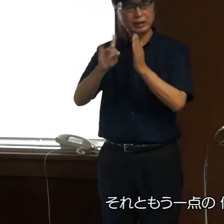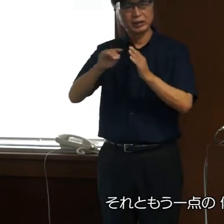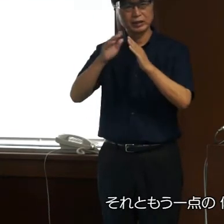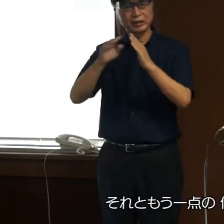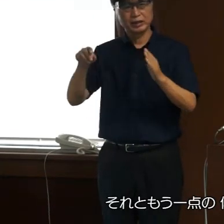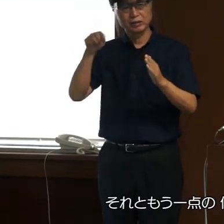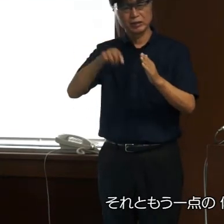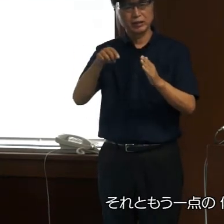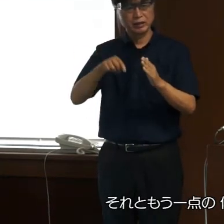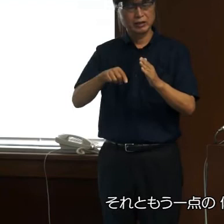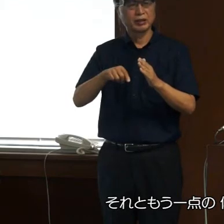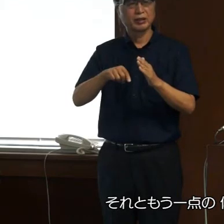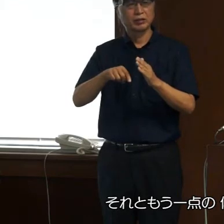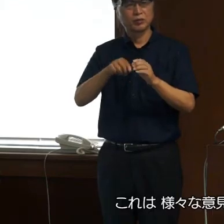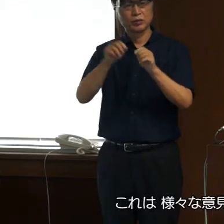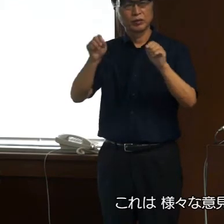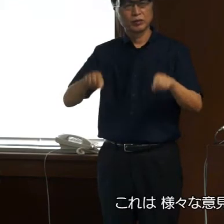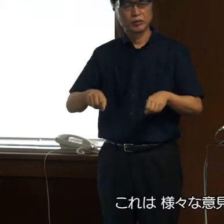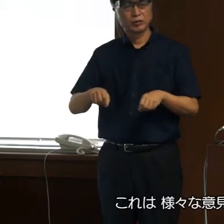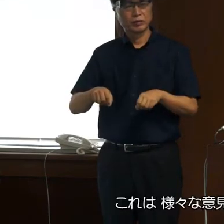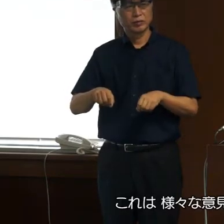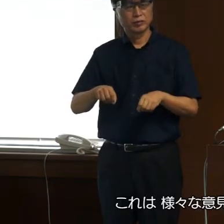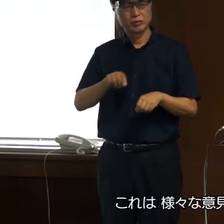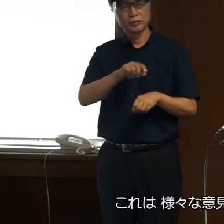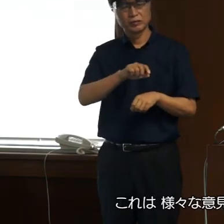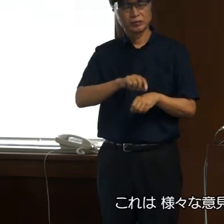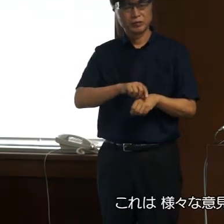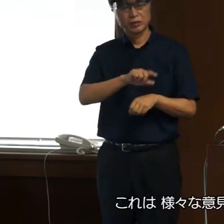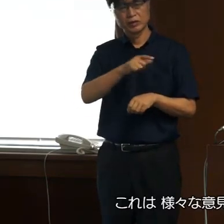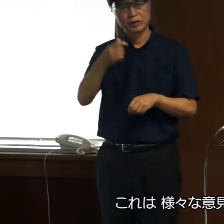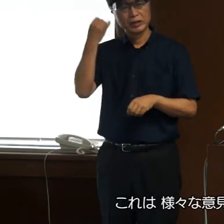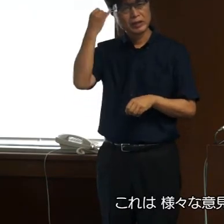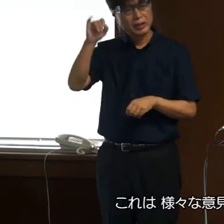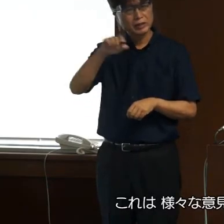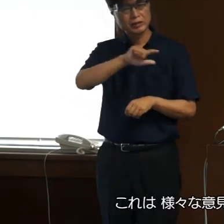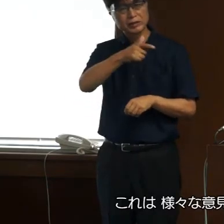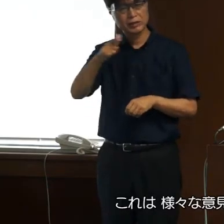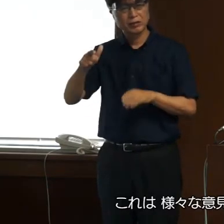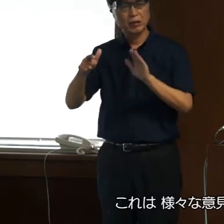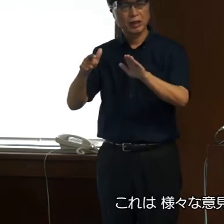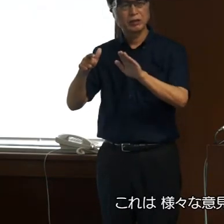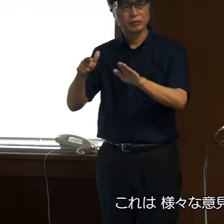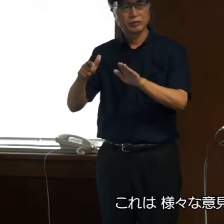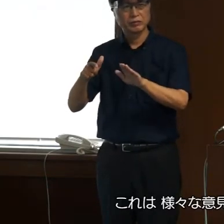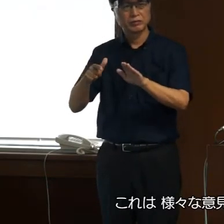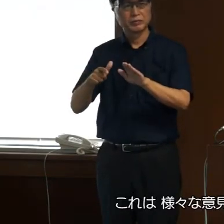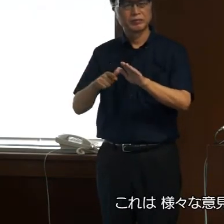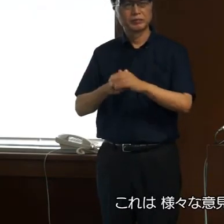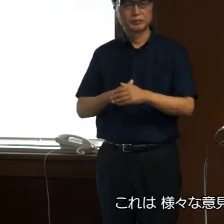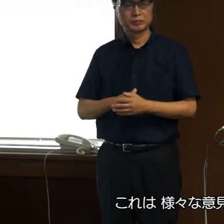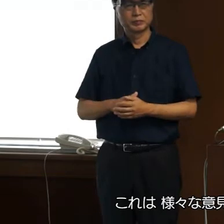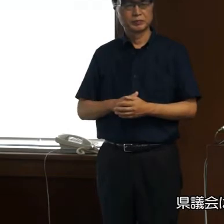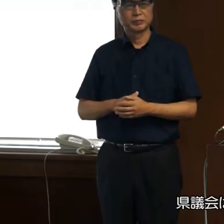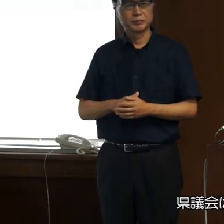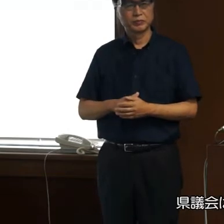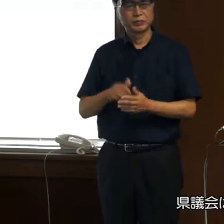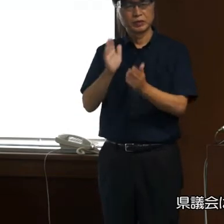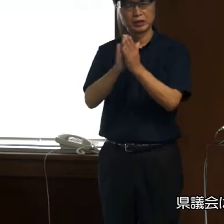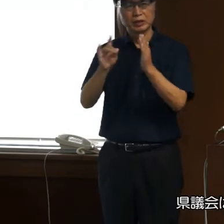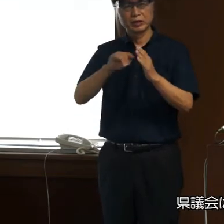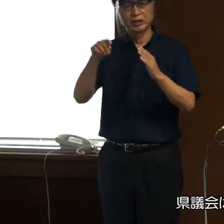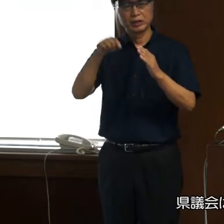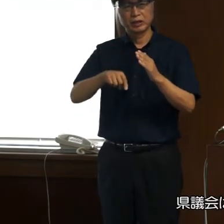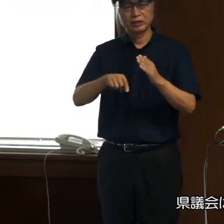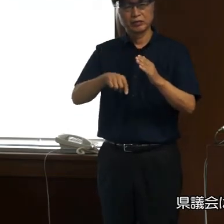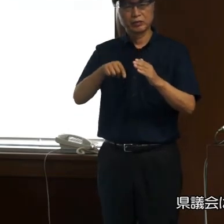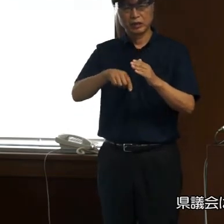についてですが、これはさまざまな意見が あるわけでありまして、県議会は県議